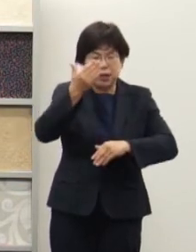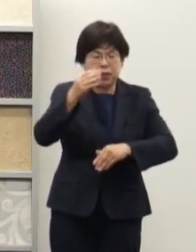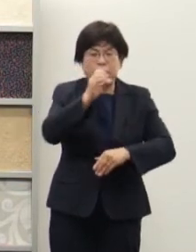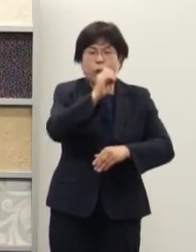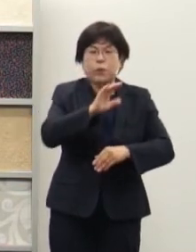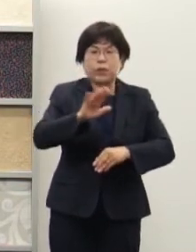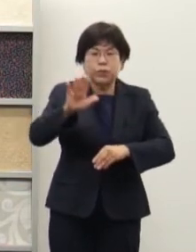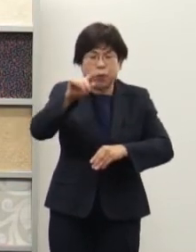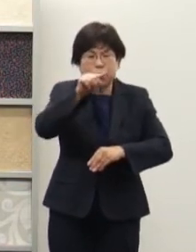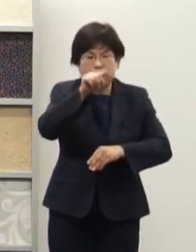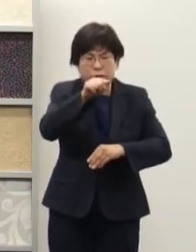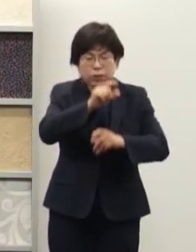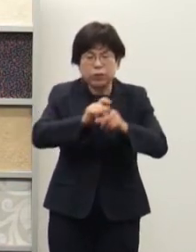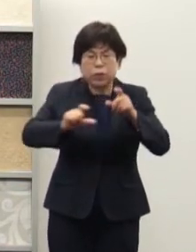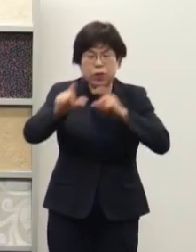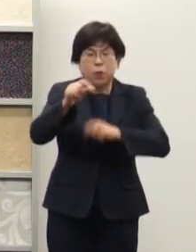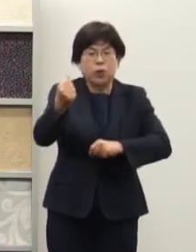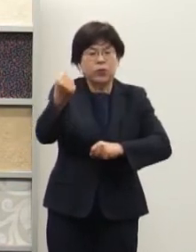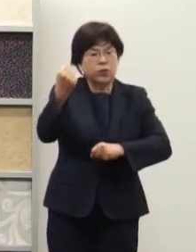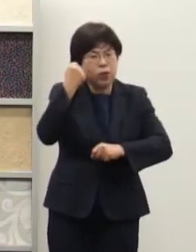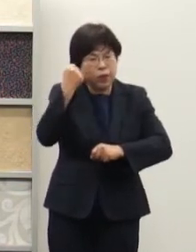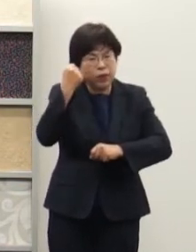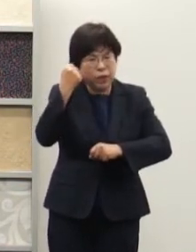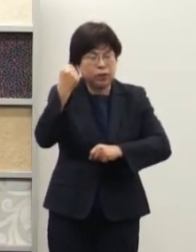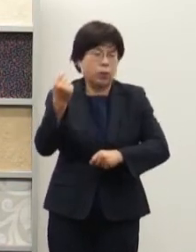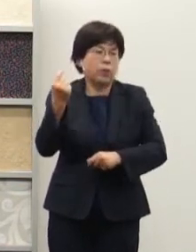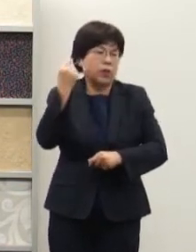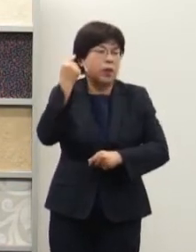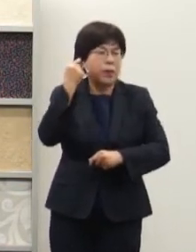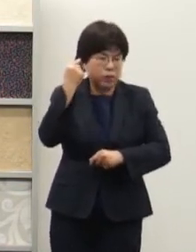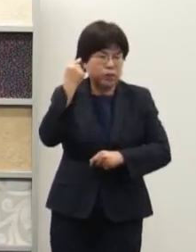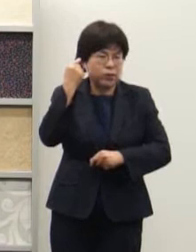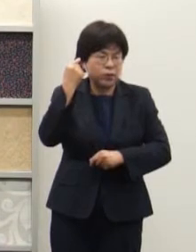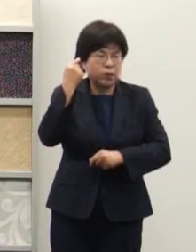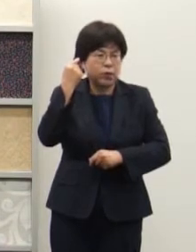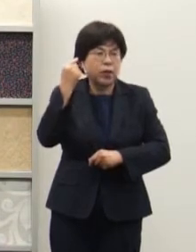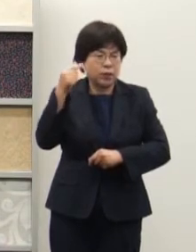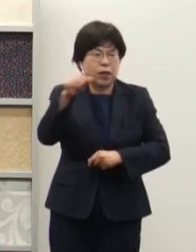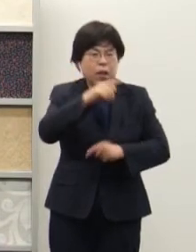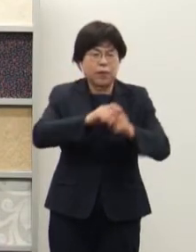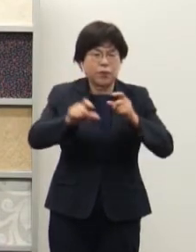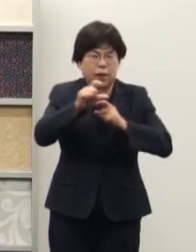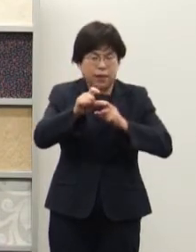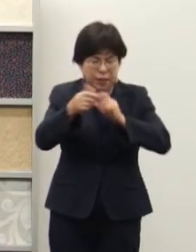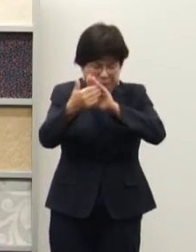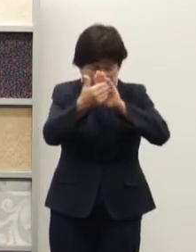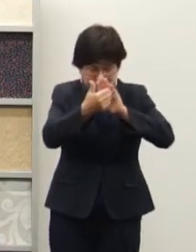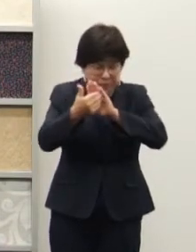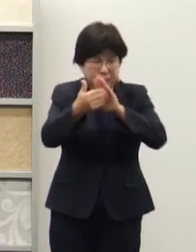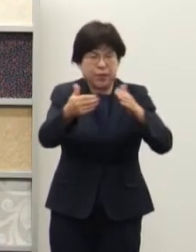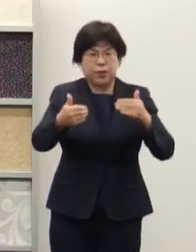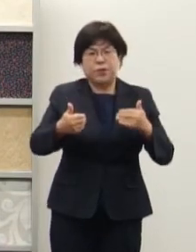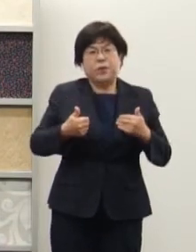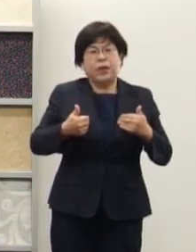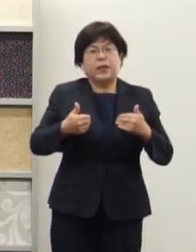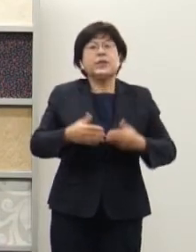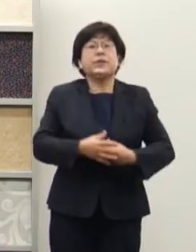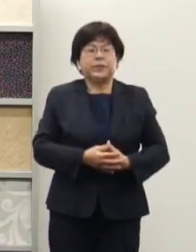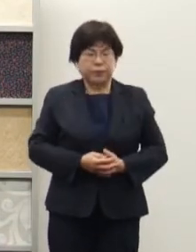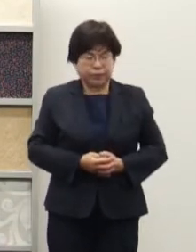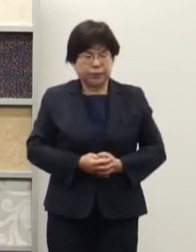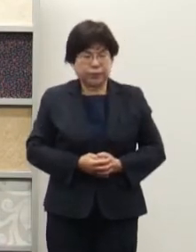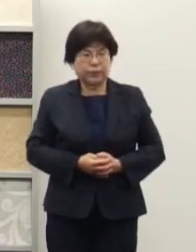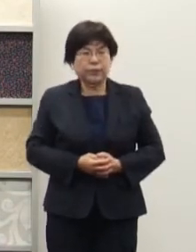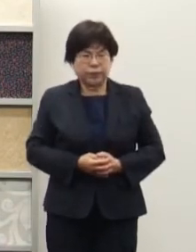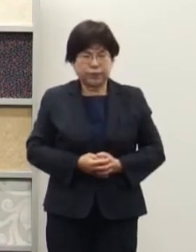染力がさらに強いと言われていることから、より一層の警戒感を持って対応する必要があります。